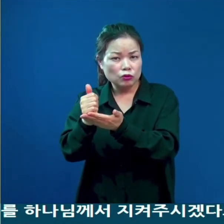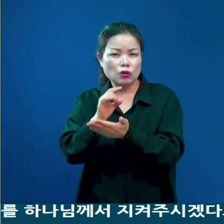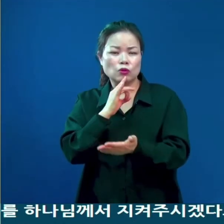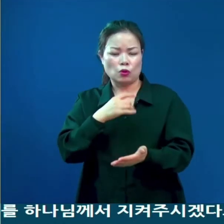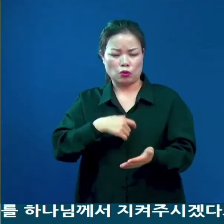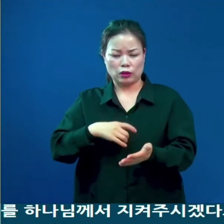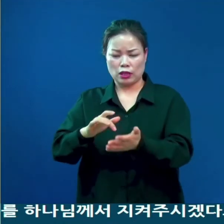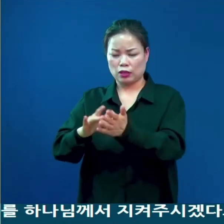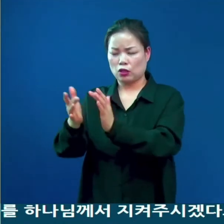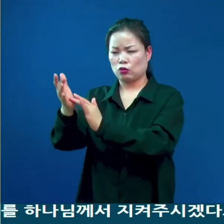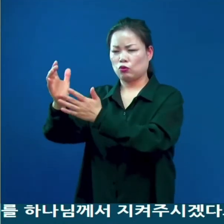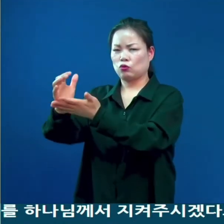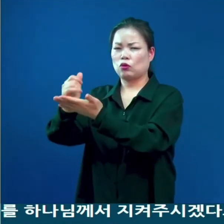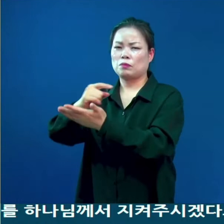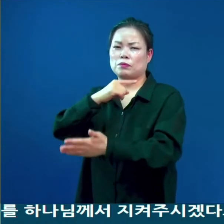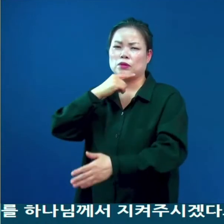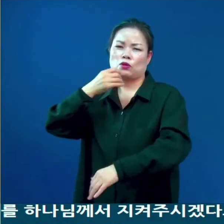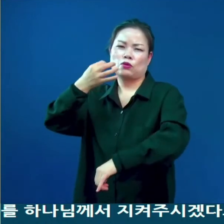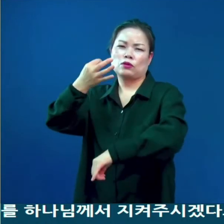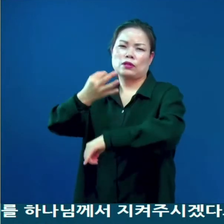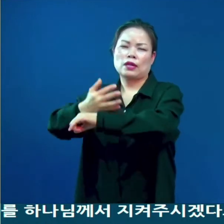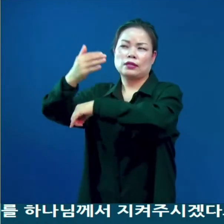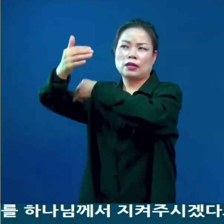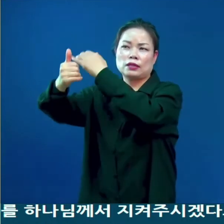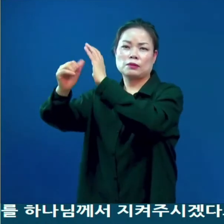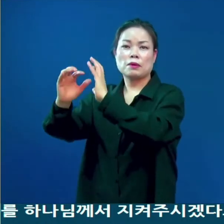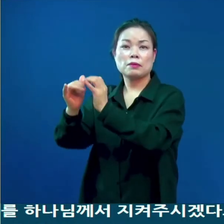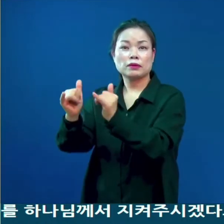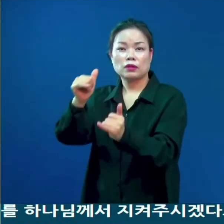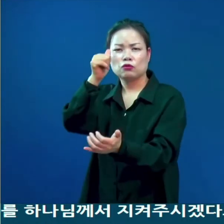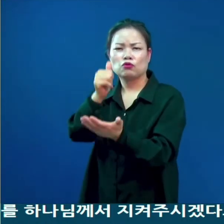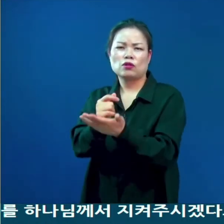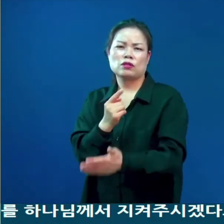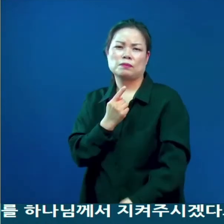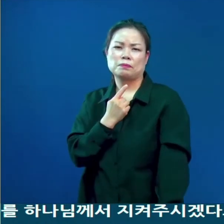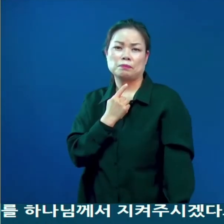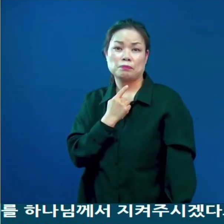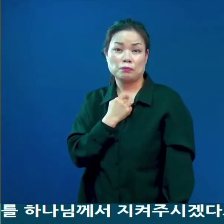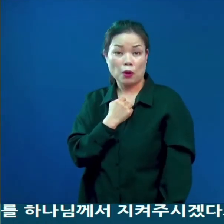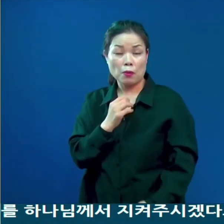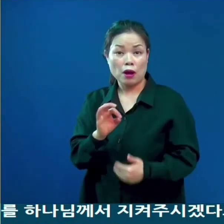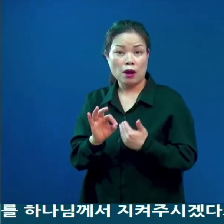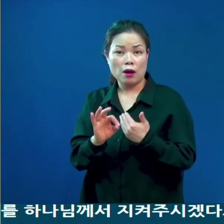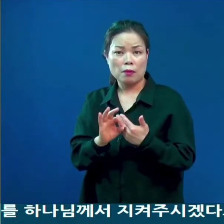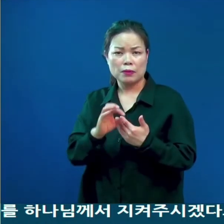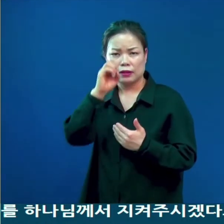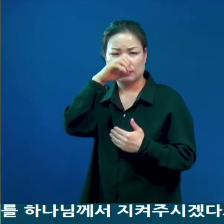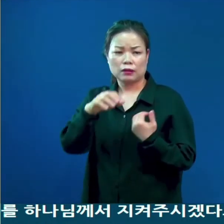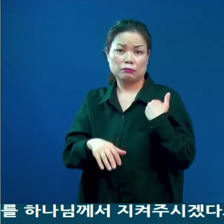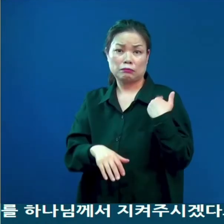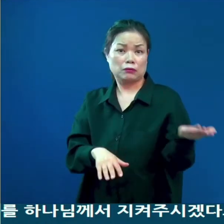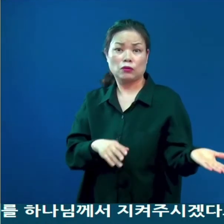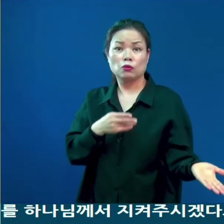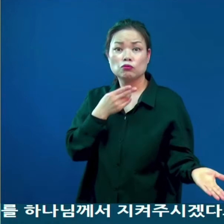독생성자 예수 그리스도의 피로 값주고 사신 하나님의 백성들이 죄를 범하면요, 그냥 내버려 두지 않으세요.